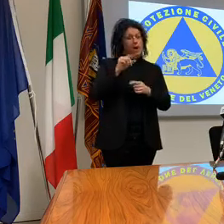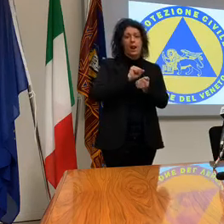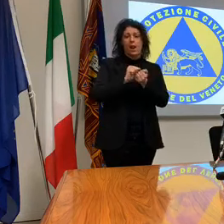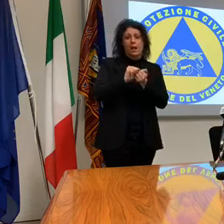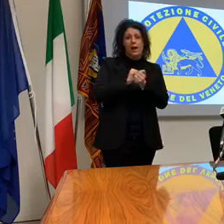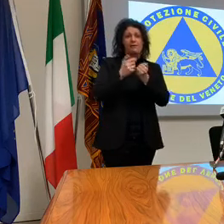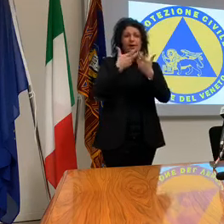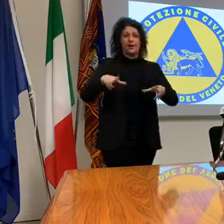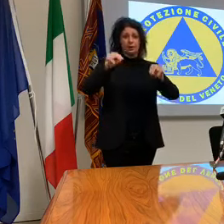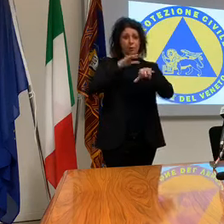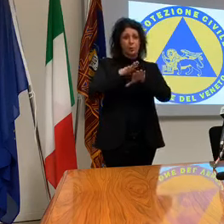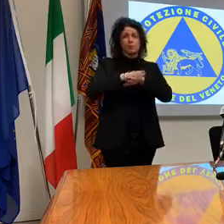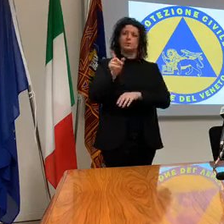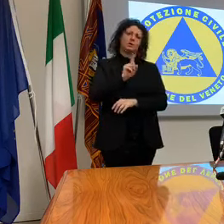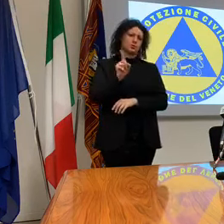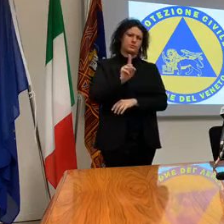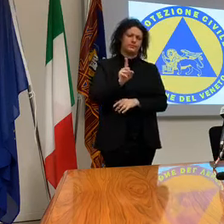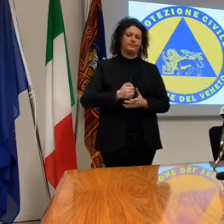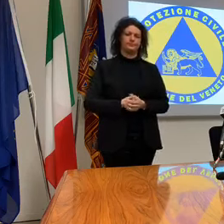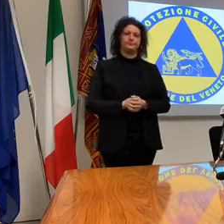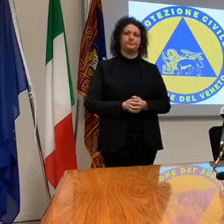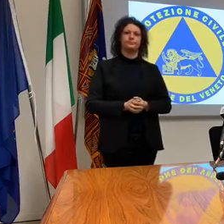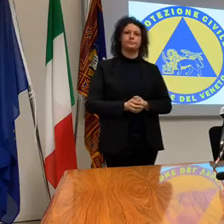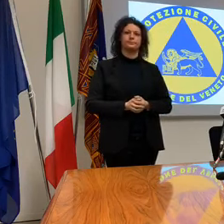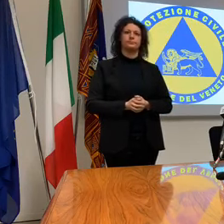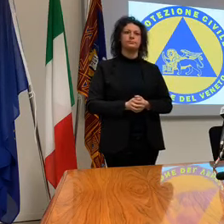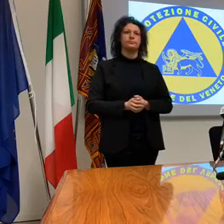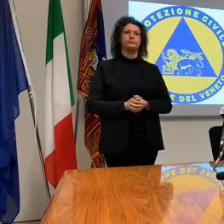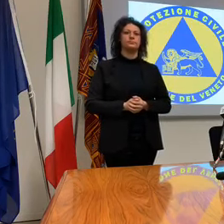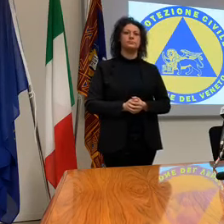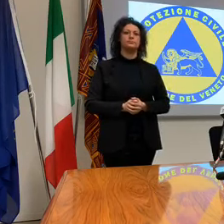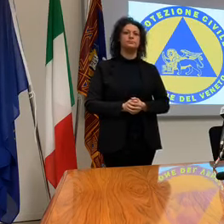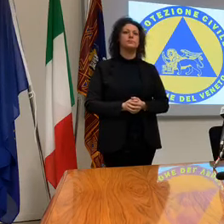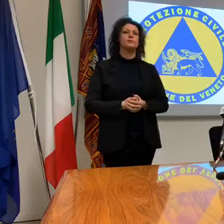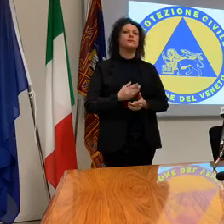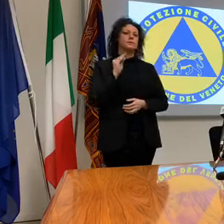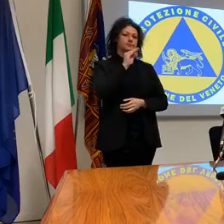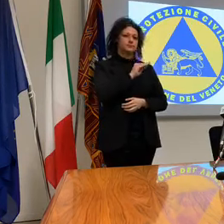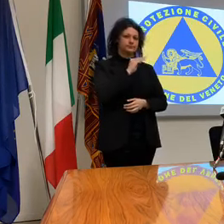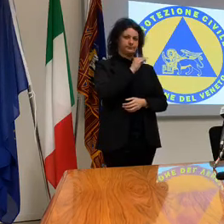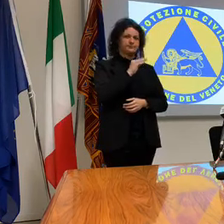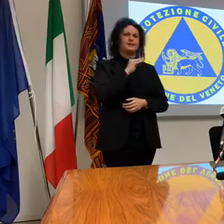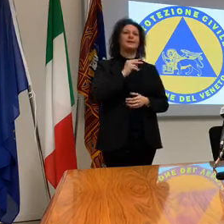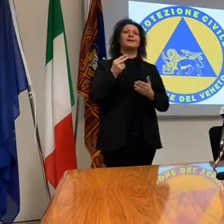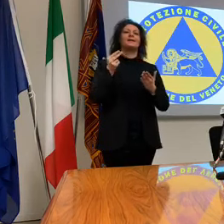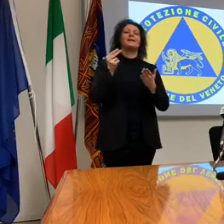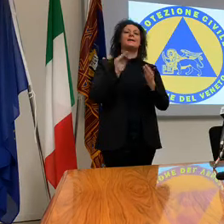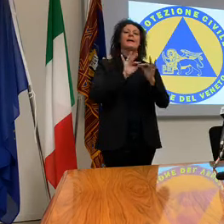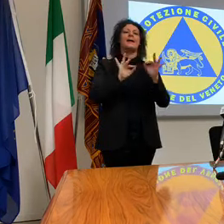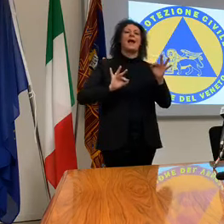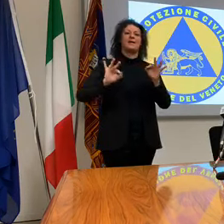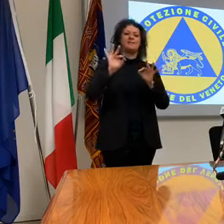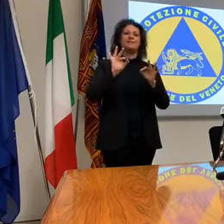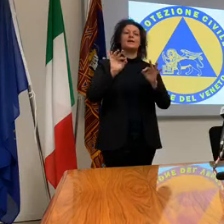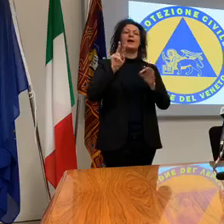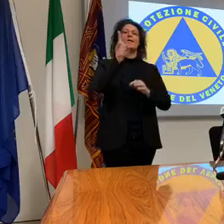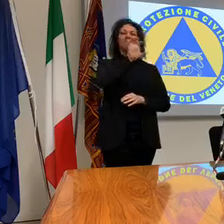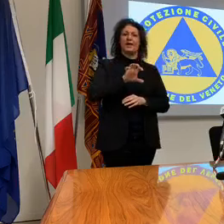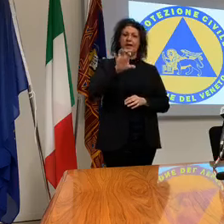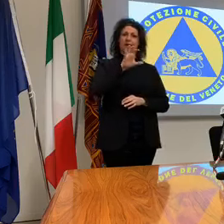volevo chiarire che ieri Grafica Veneta ha reso noto sui propri social che comunque con una disinfezione, con un